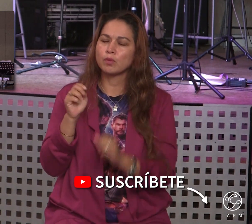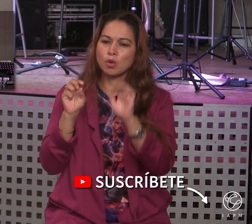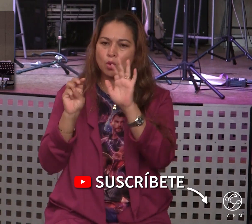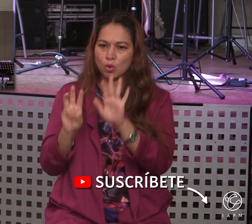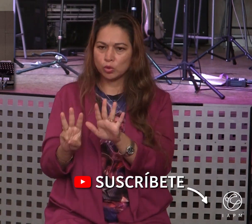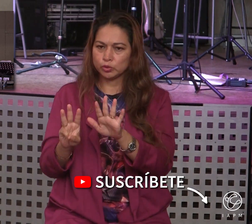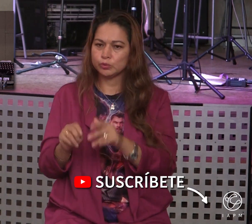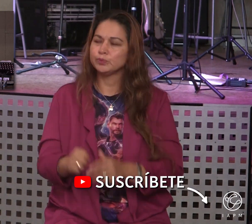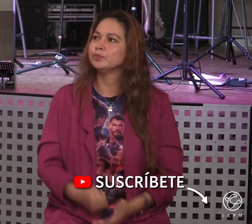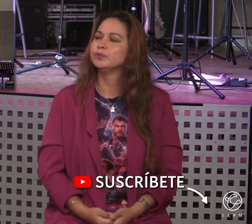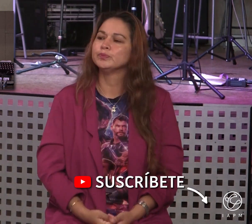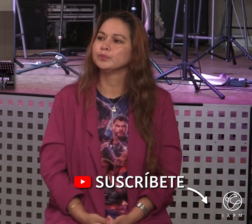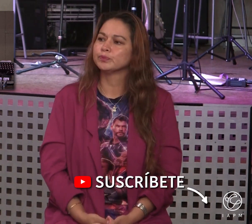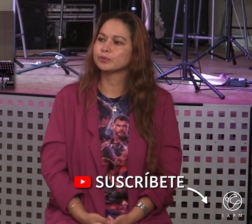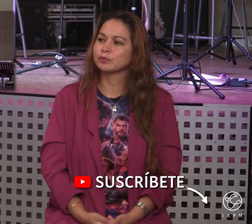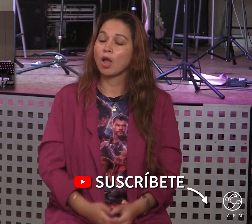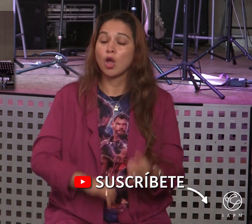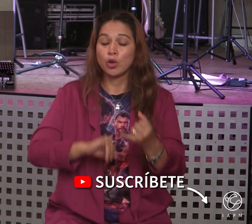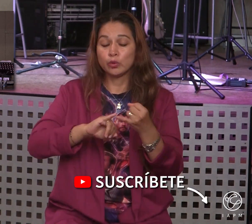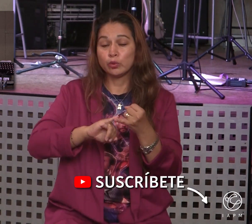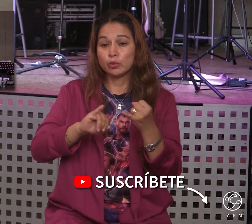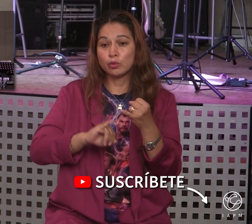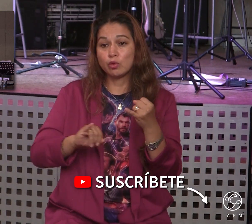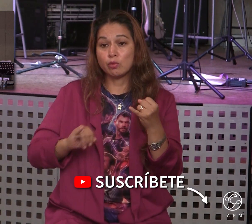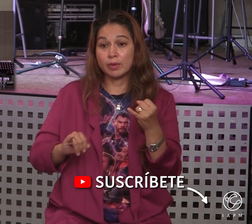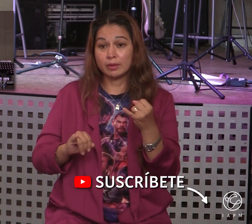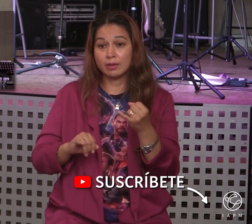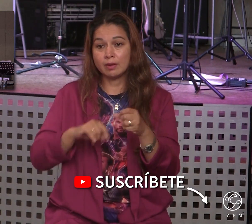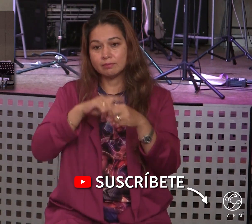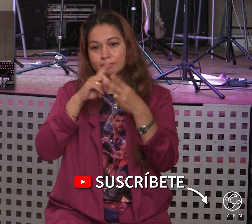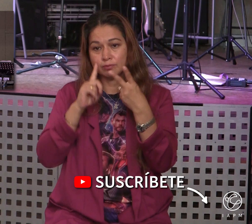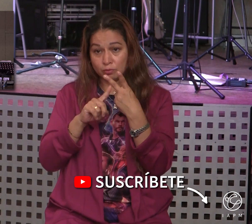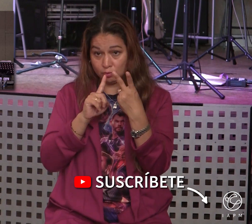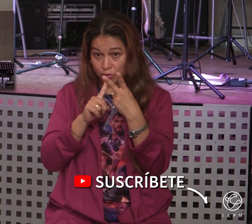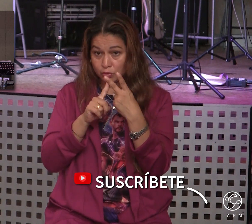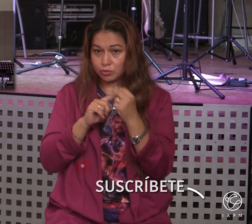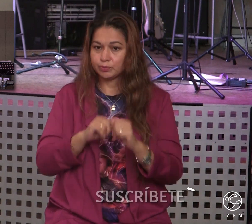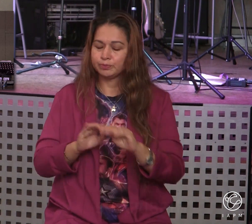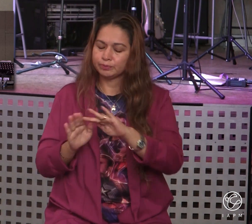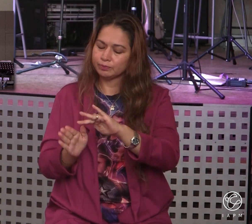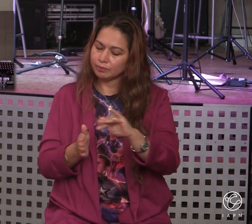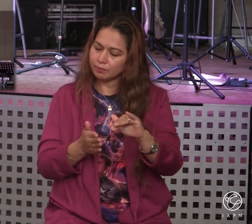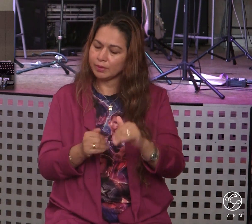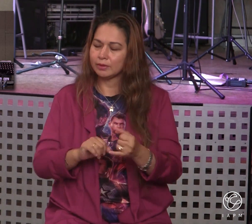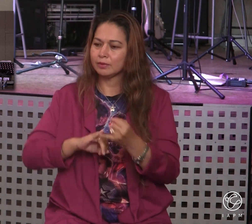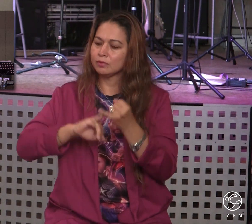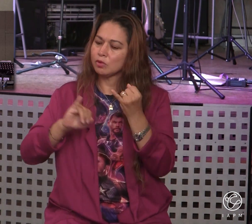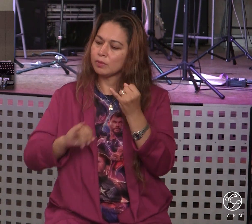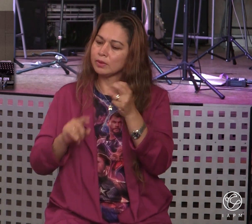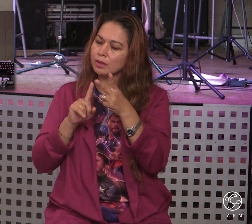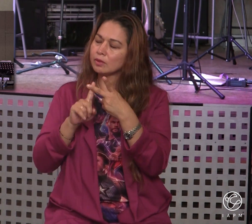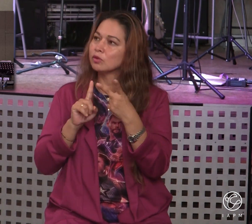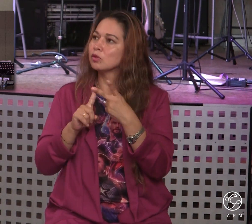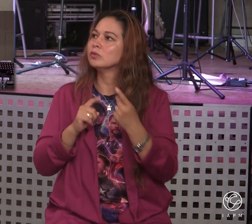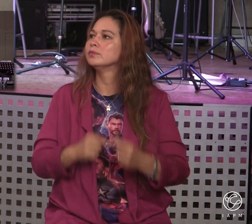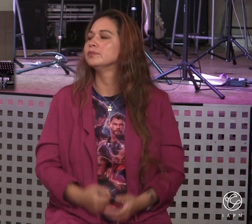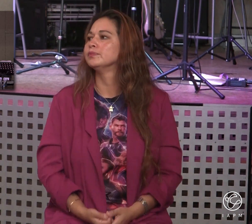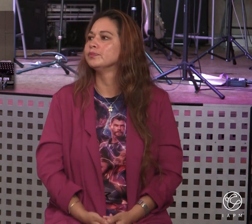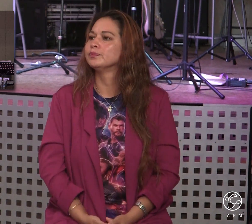Mateo va a contar esta otra aparente segunda tormenta. Ahora, ¿por qué